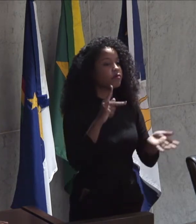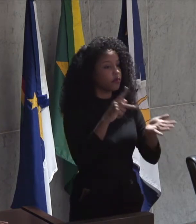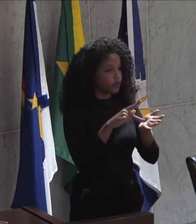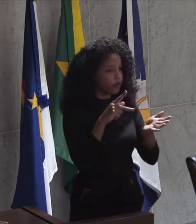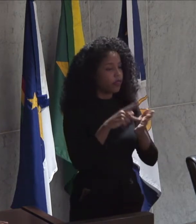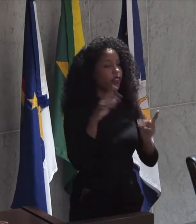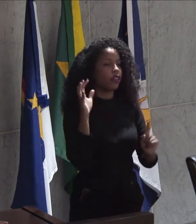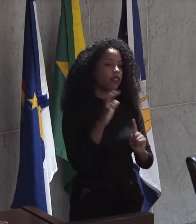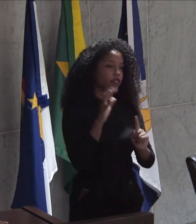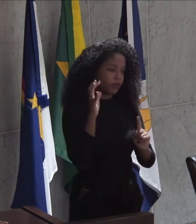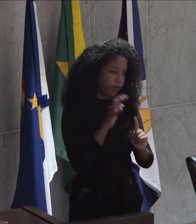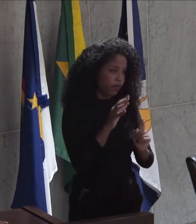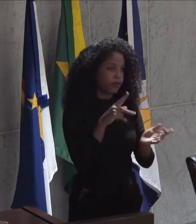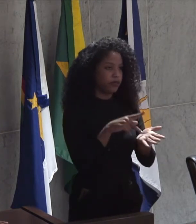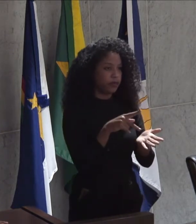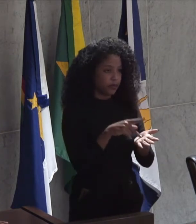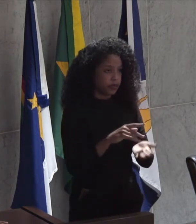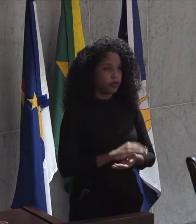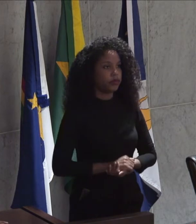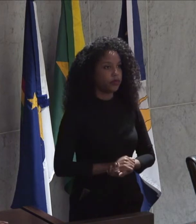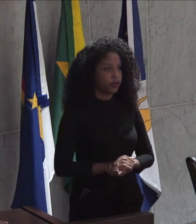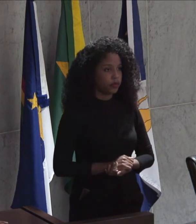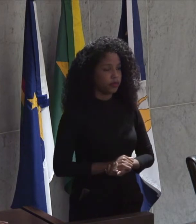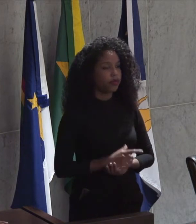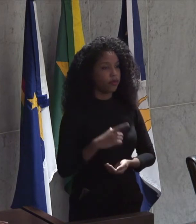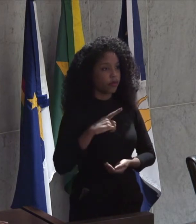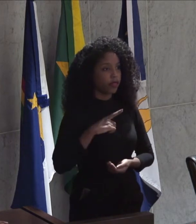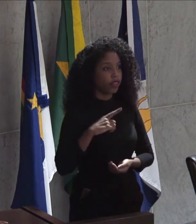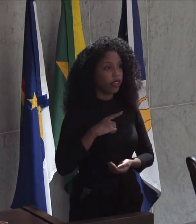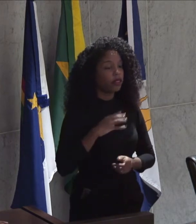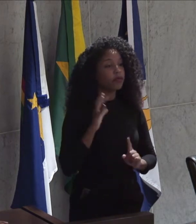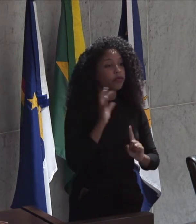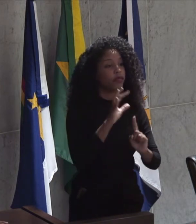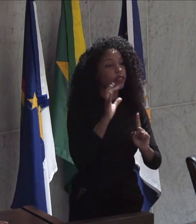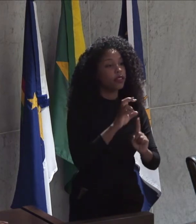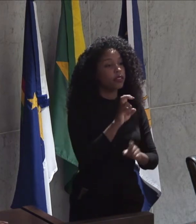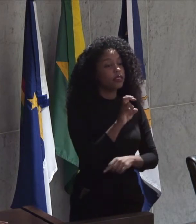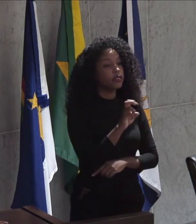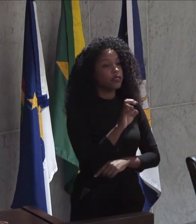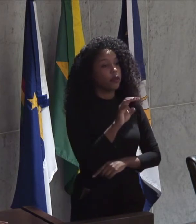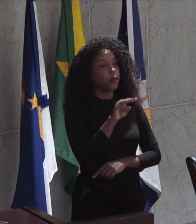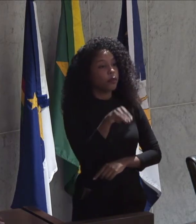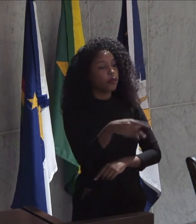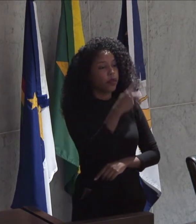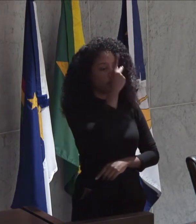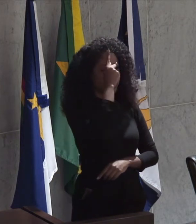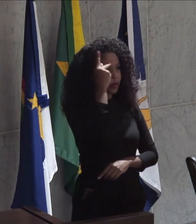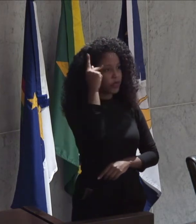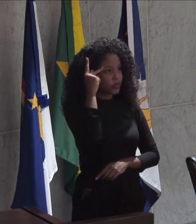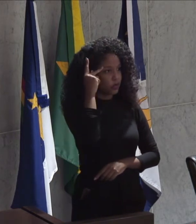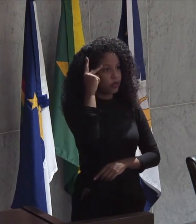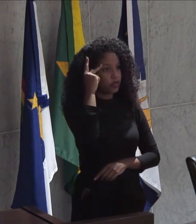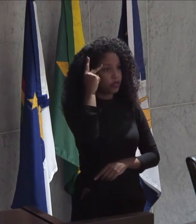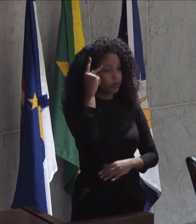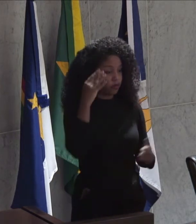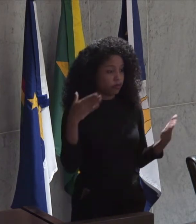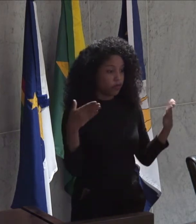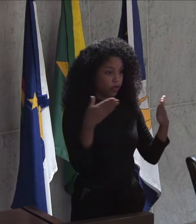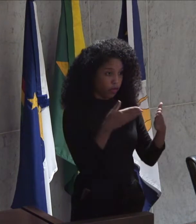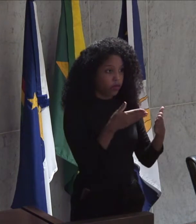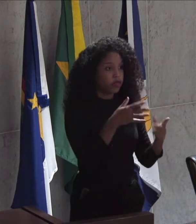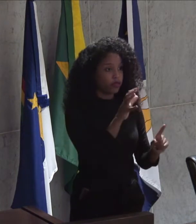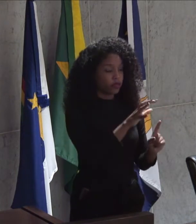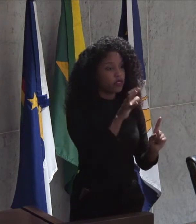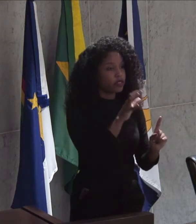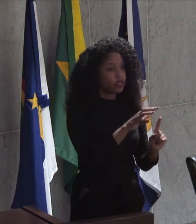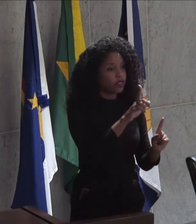impacta muito mais. Impacta, com certeza, mais de 5 milhões de pessoas diretamente, porque são